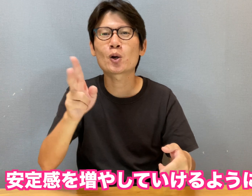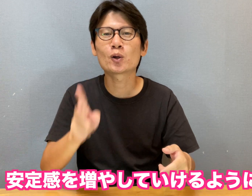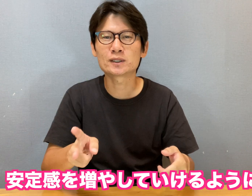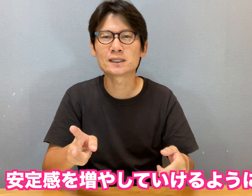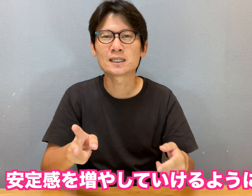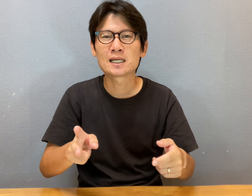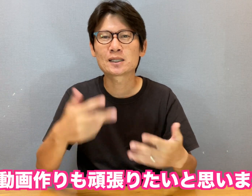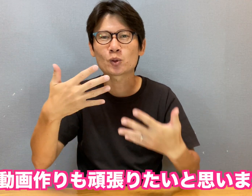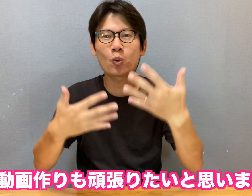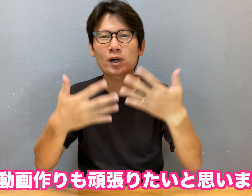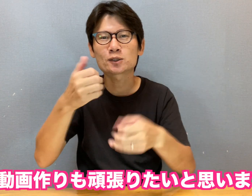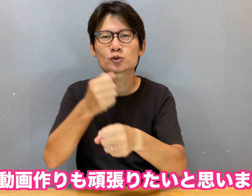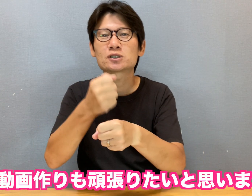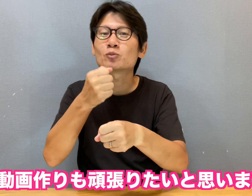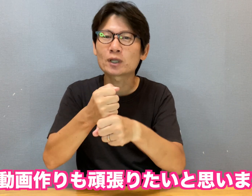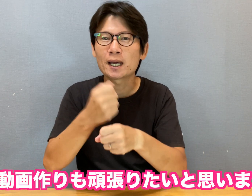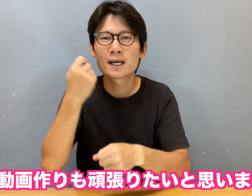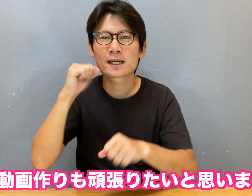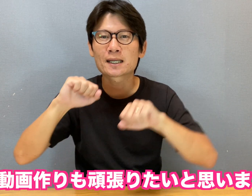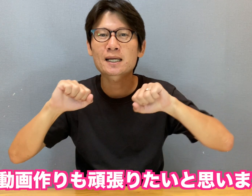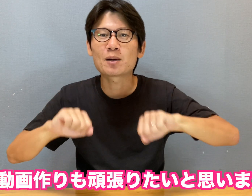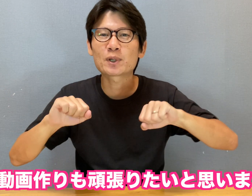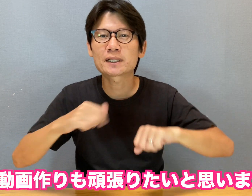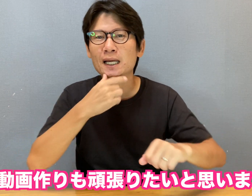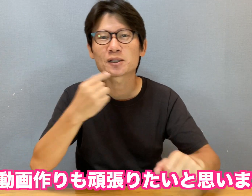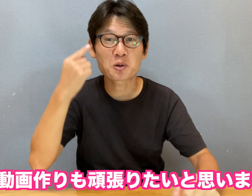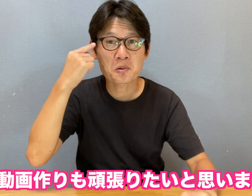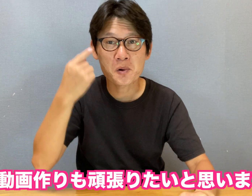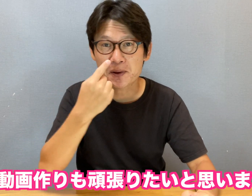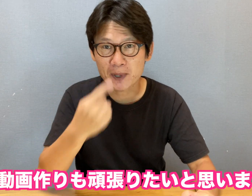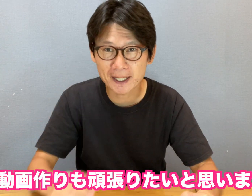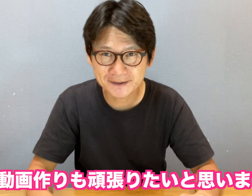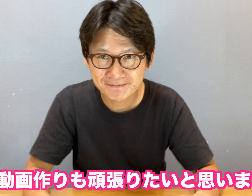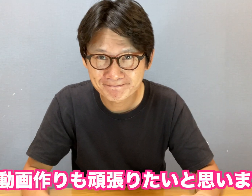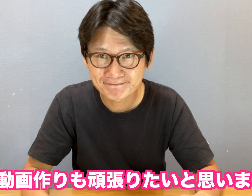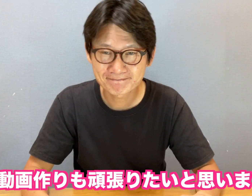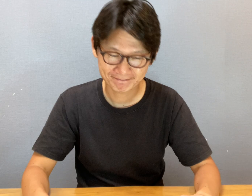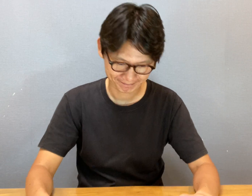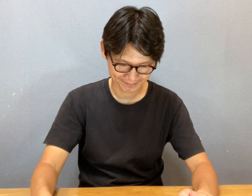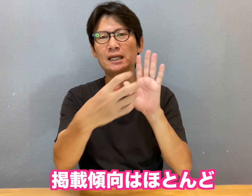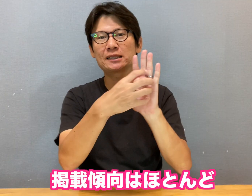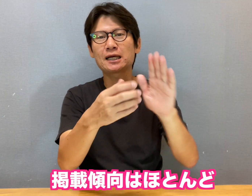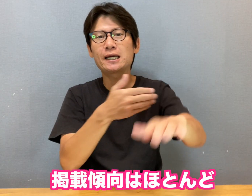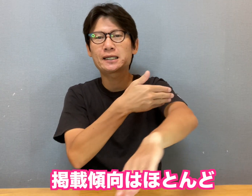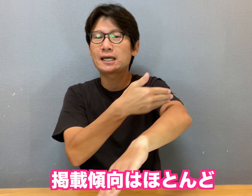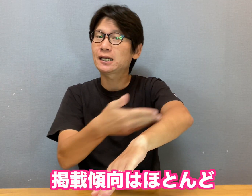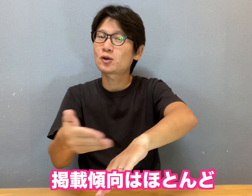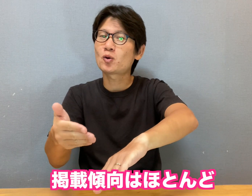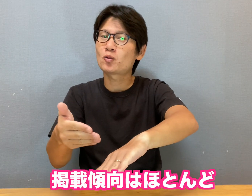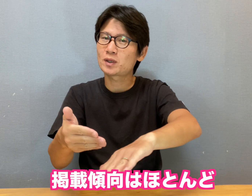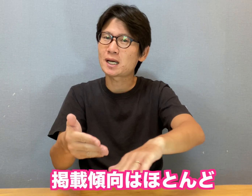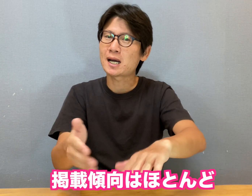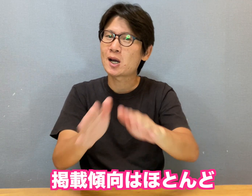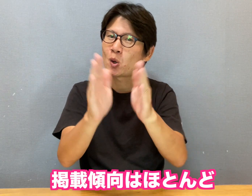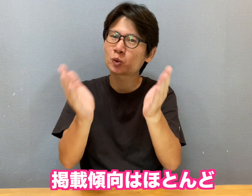ように、動画作りもね、頑張りたいと思います。掲載傾向はほとん